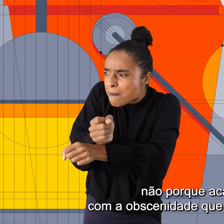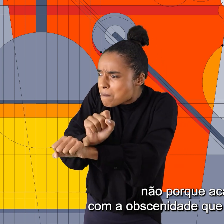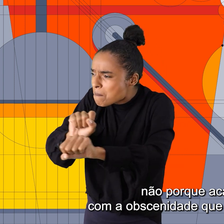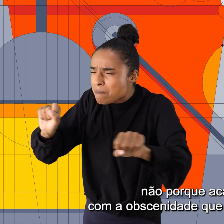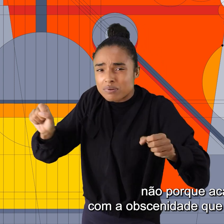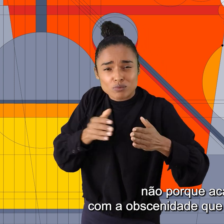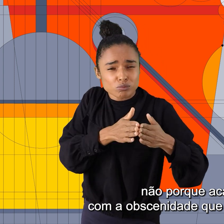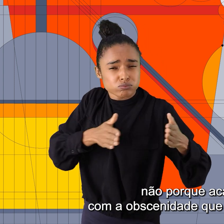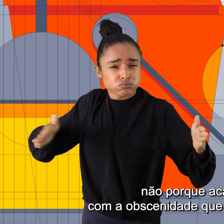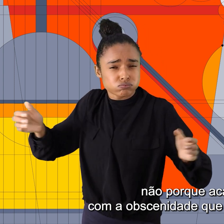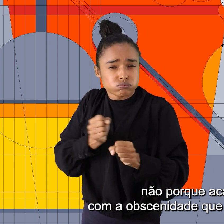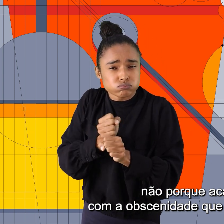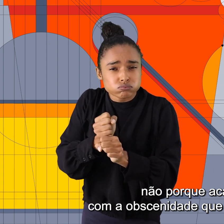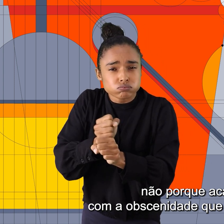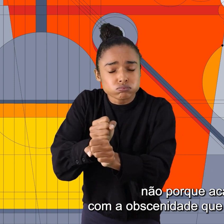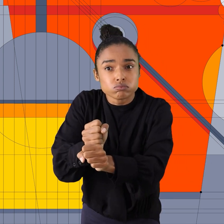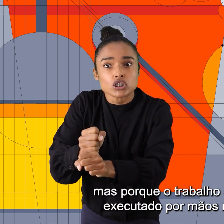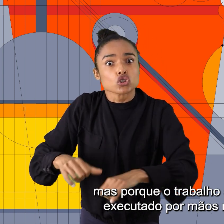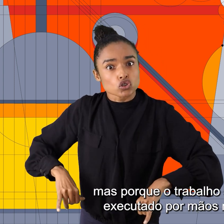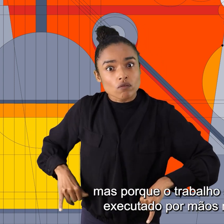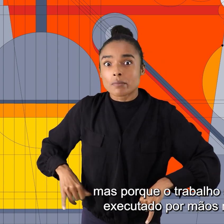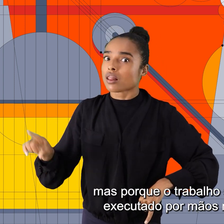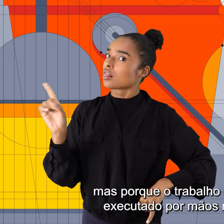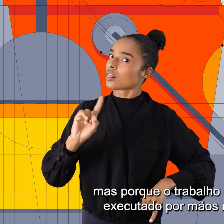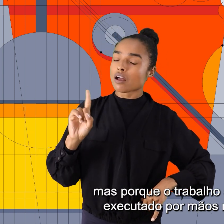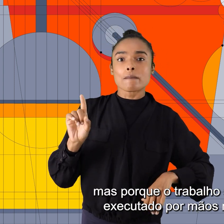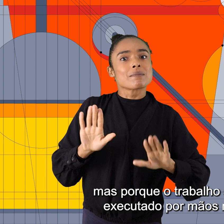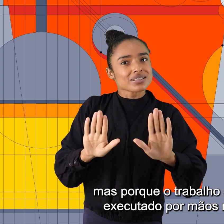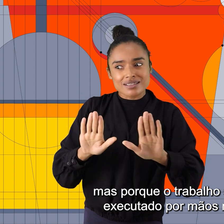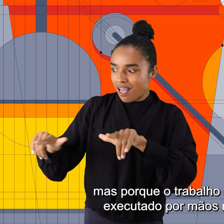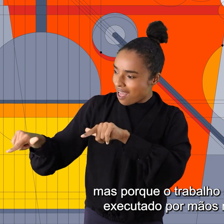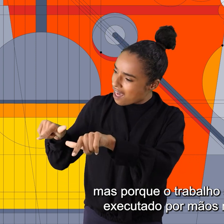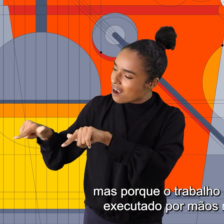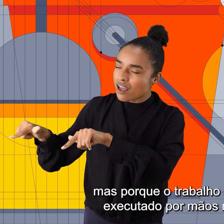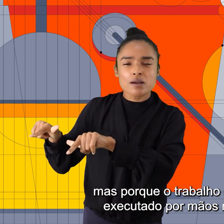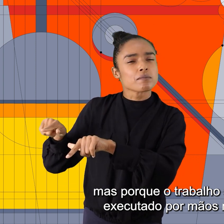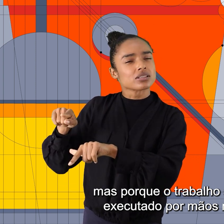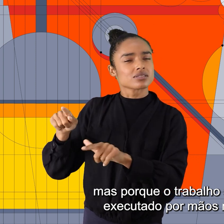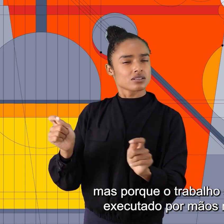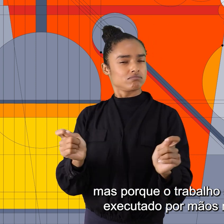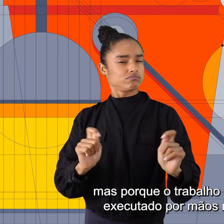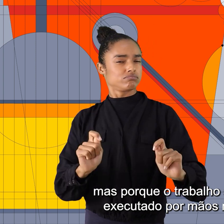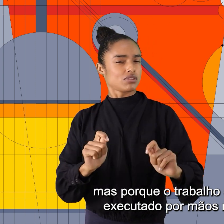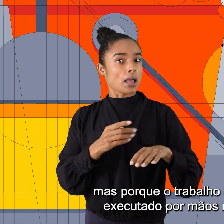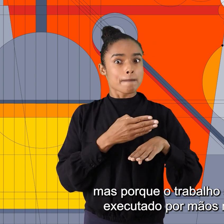a obscenidade que foi a escravidão, mas porque o trabalho seria finalmente executado por mãos